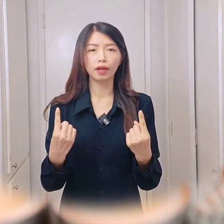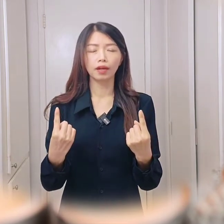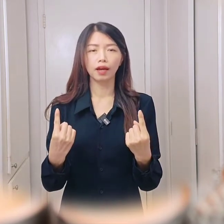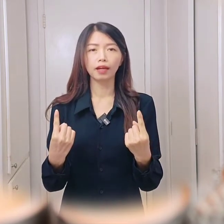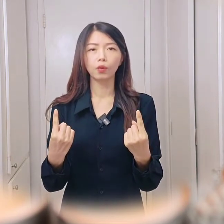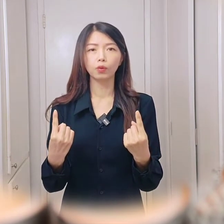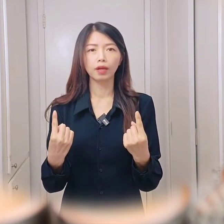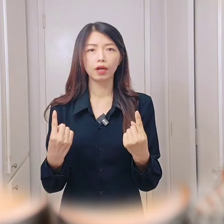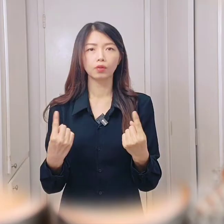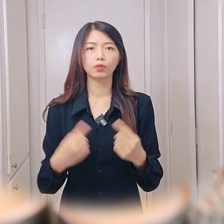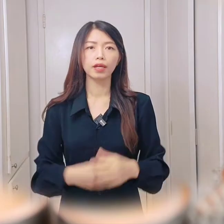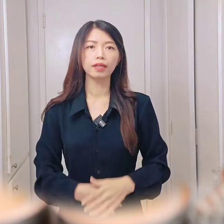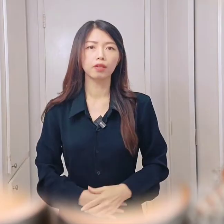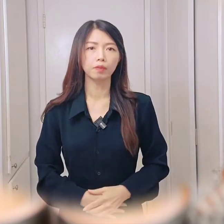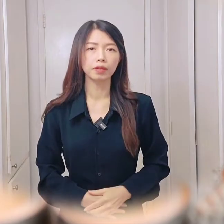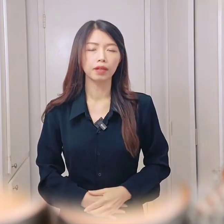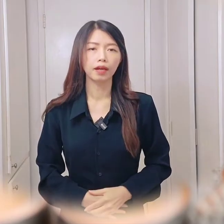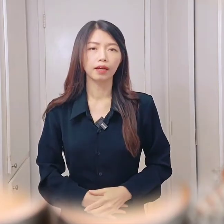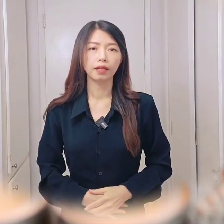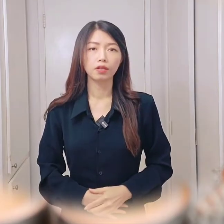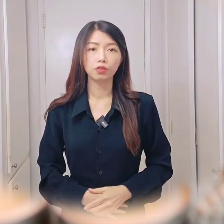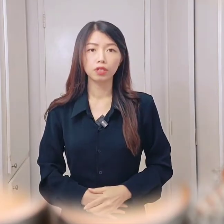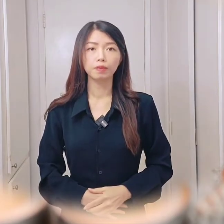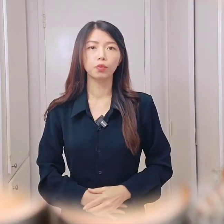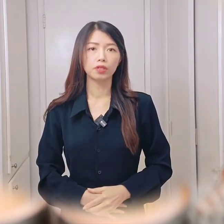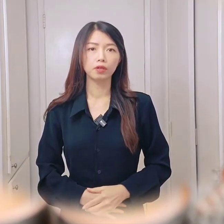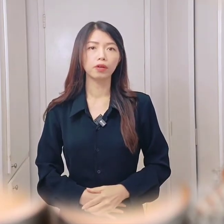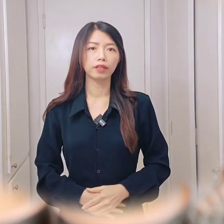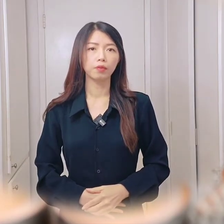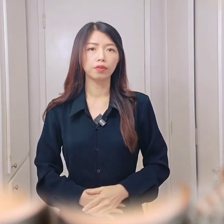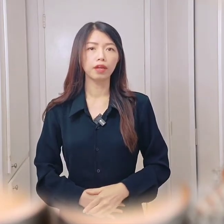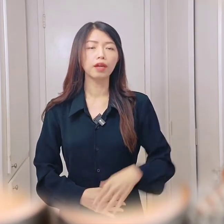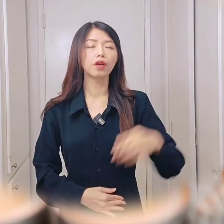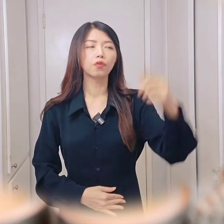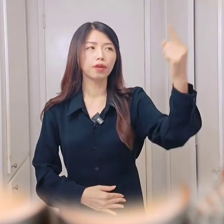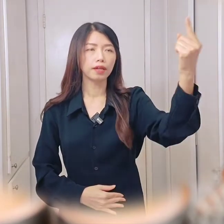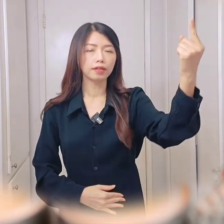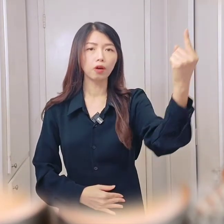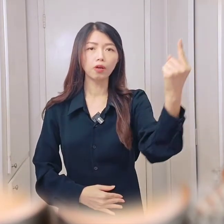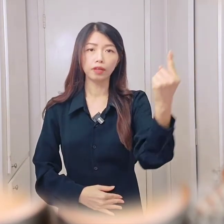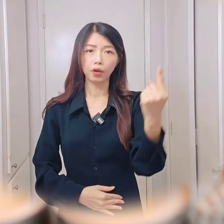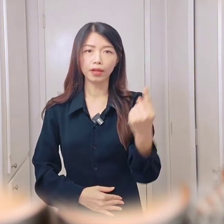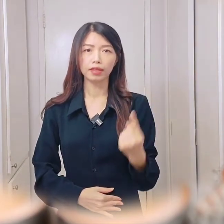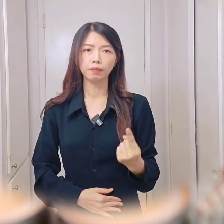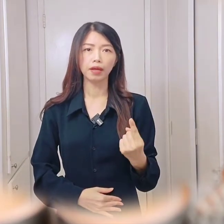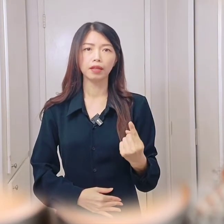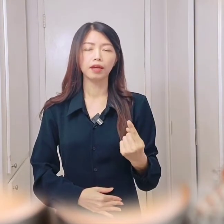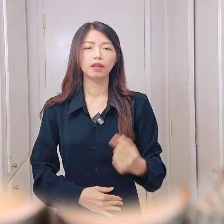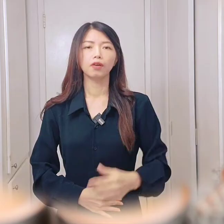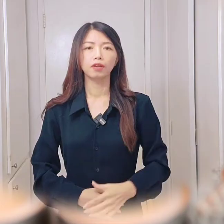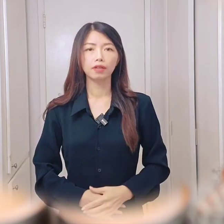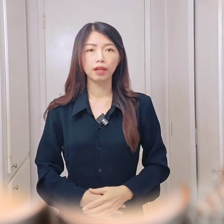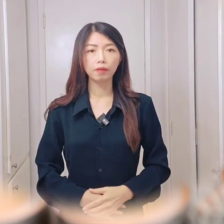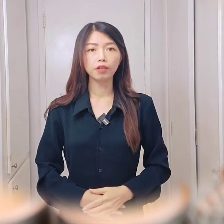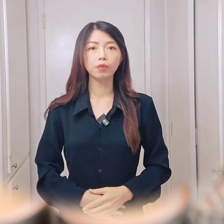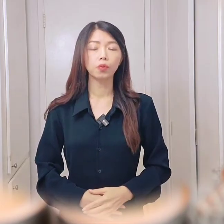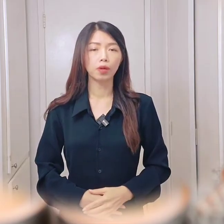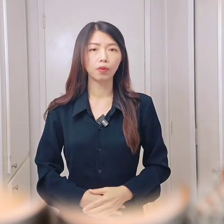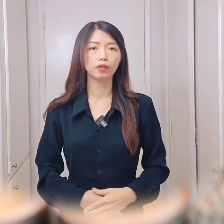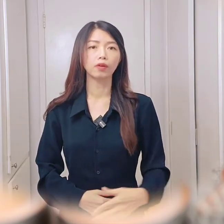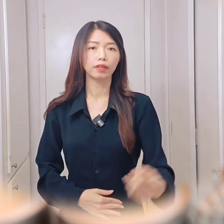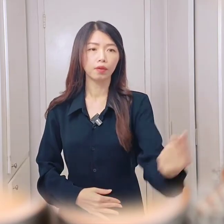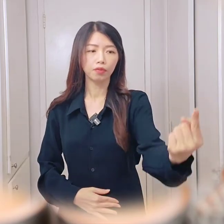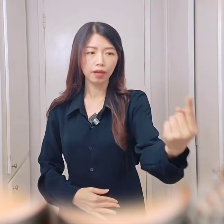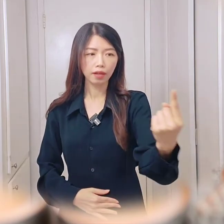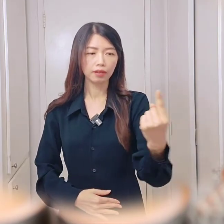오고. 아까 오다하고 차이점은 아까는 주님이 오시는 거기 때문에 위에서 내려왔지만 여기서는 사람들 보고